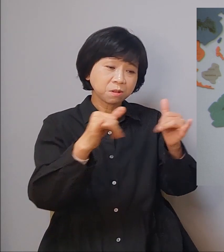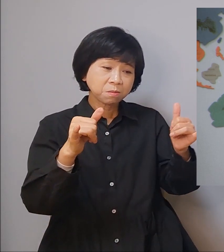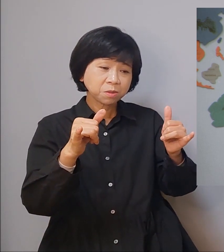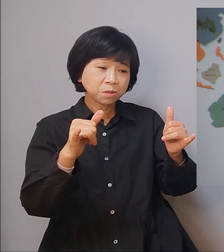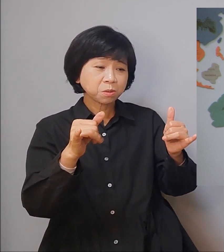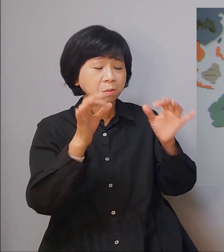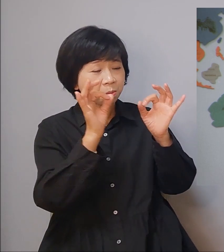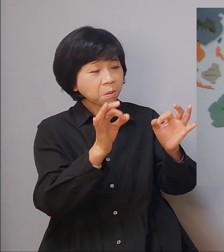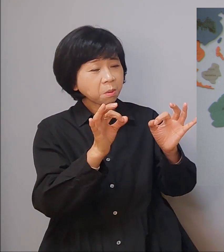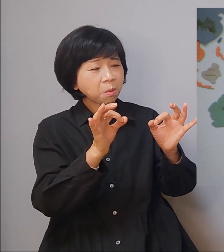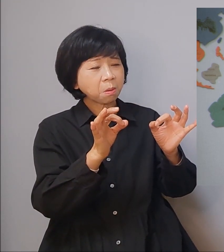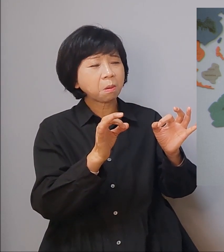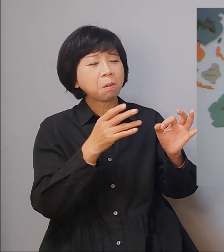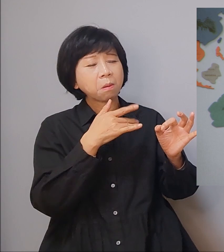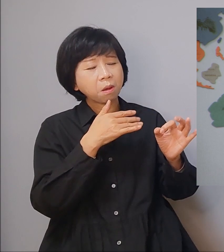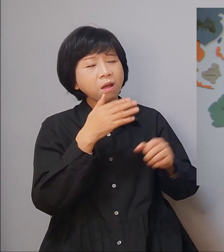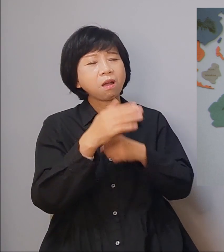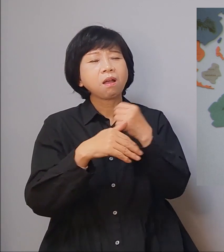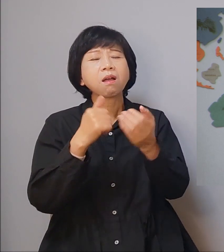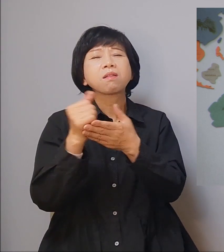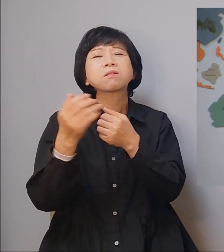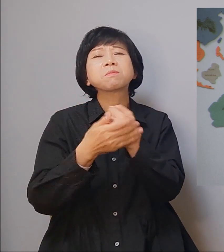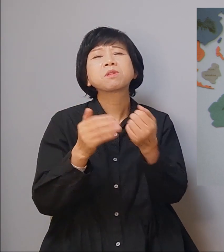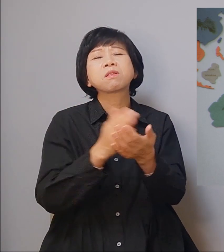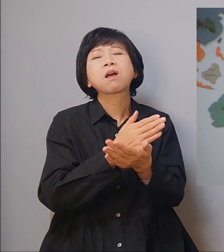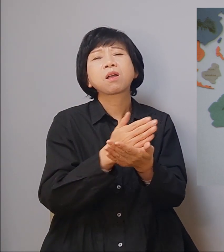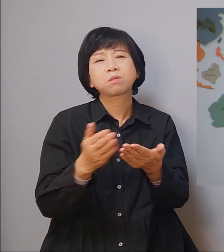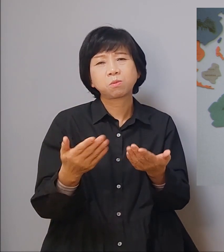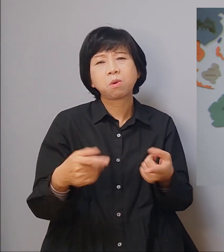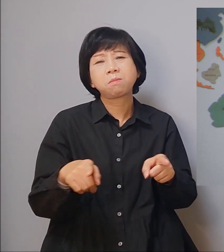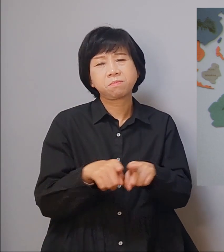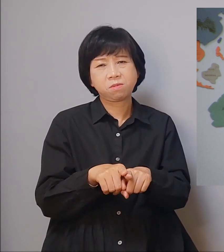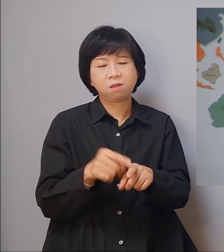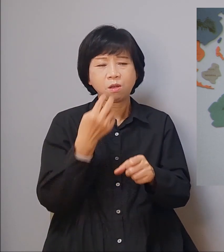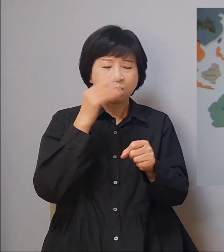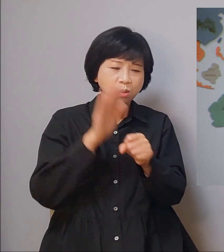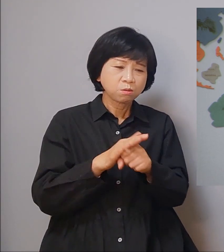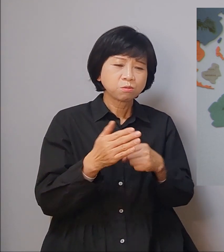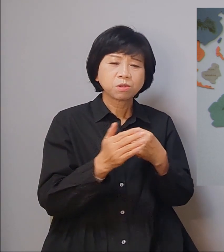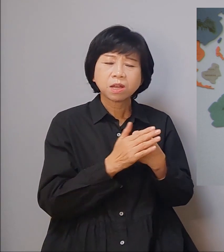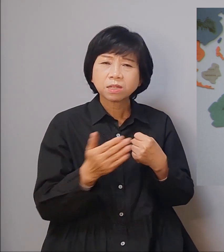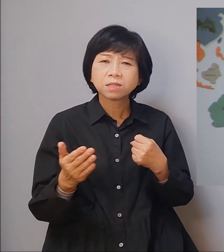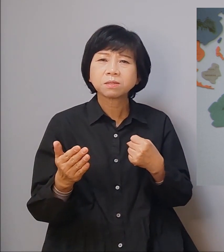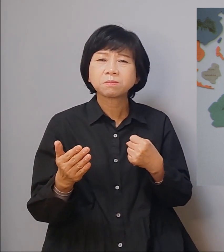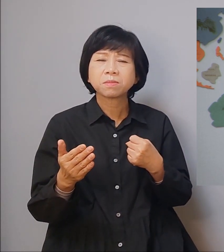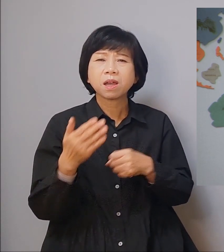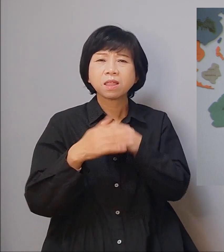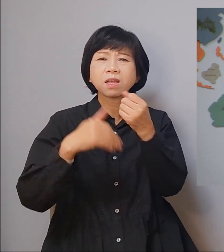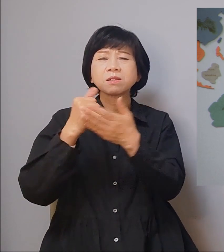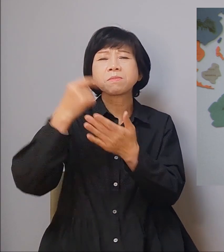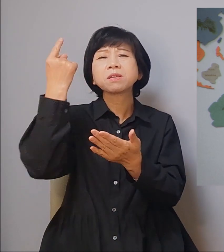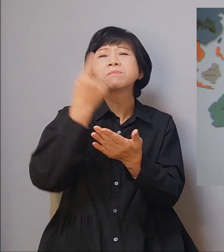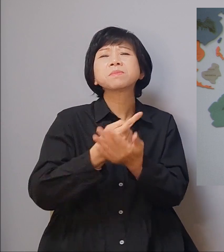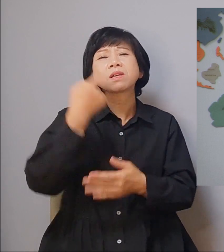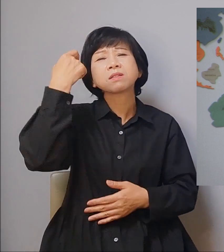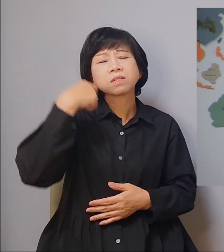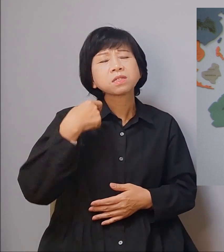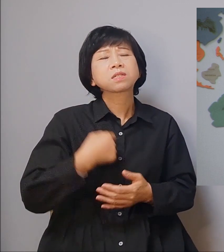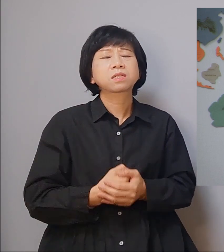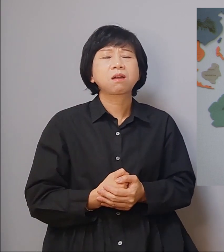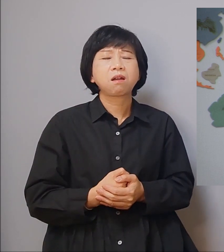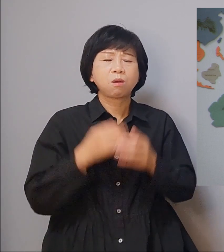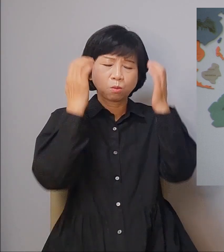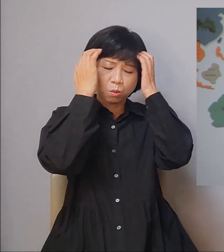손길을 같이 은혜로 나누고 계십니까? 억울하지만 함께 하신 하나님의 임재가 느껴지시나요? 헤어나올 수